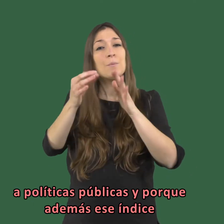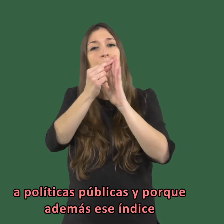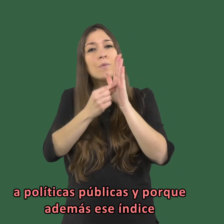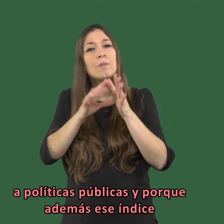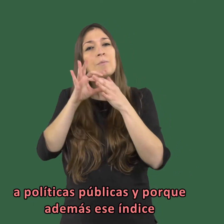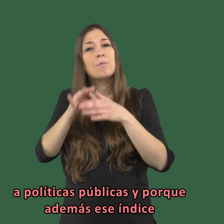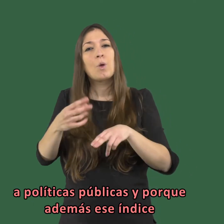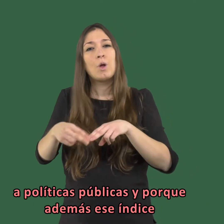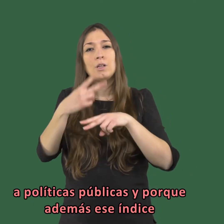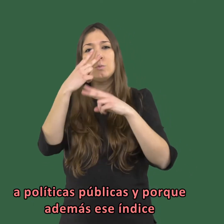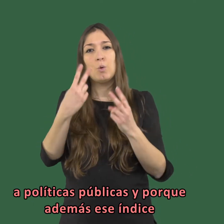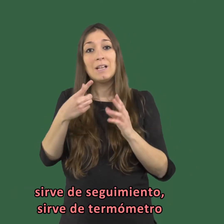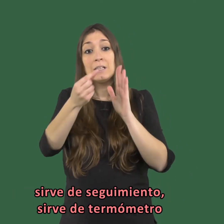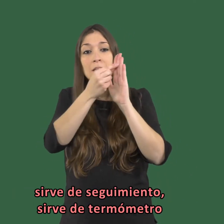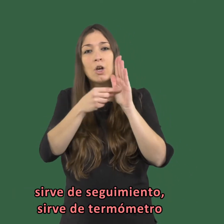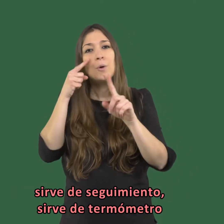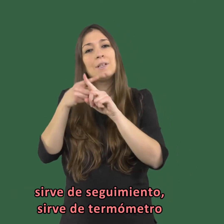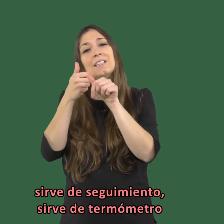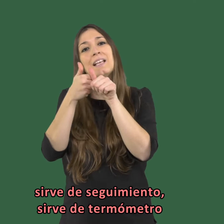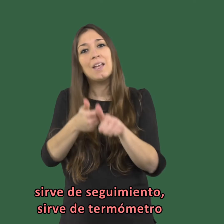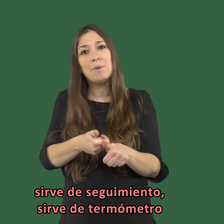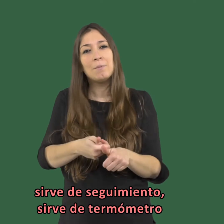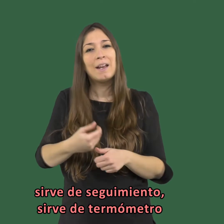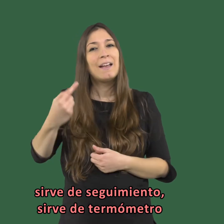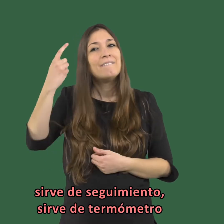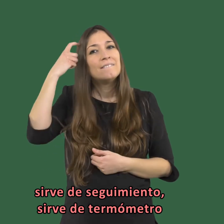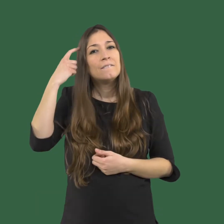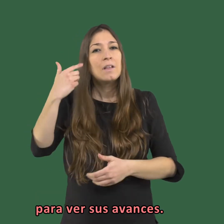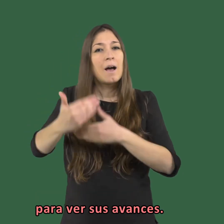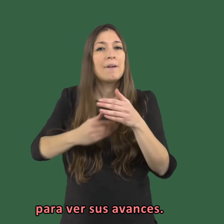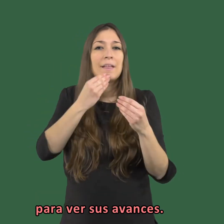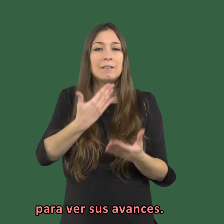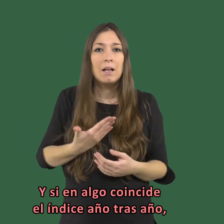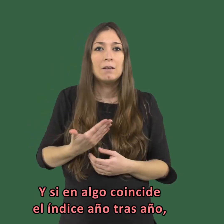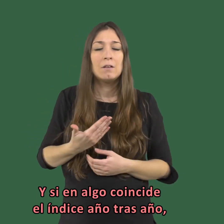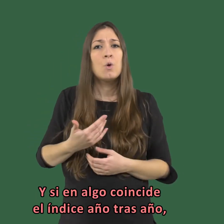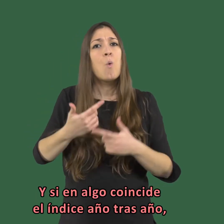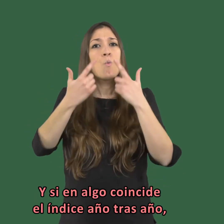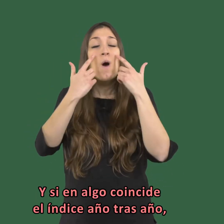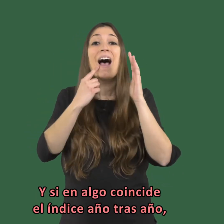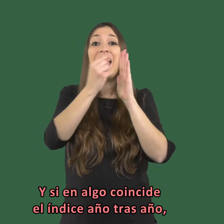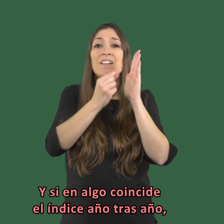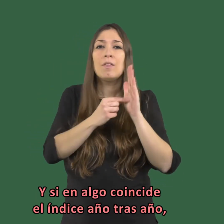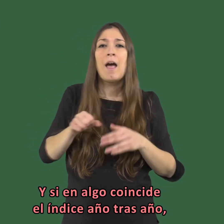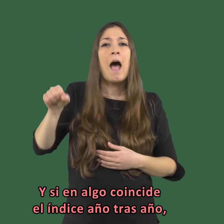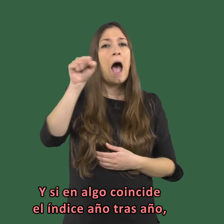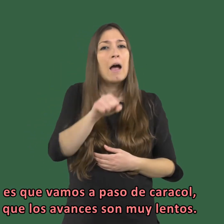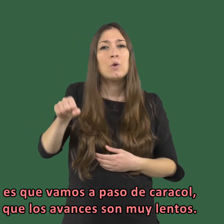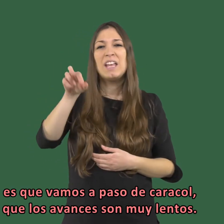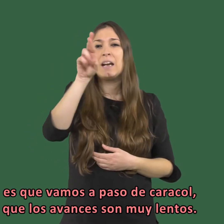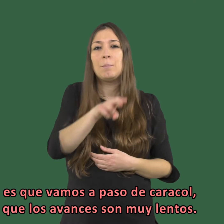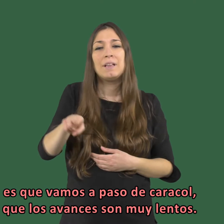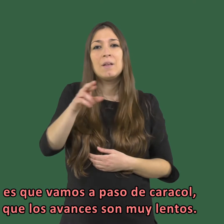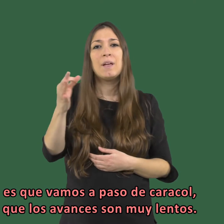públicas y porque además ese índice para que sirva de seguimiento, que sirva de termómetro para ver esos avances. Y si en algo coincide el índice año tras año,